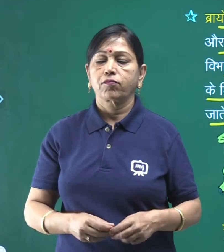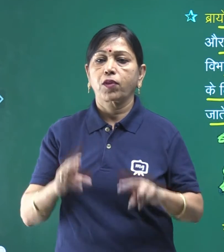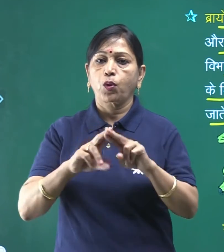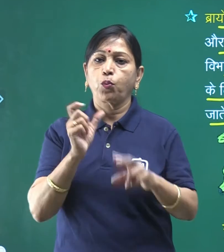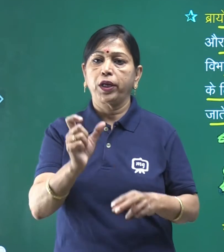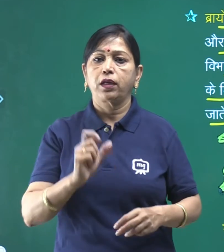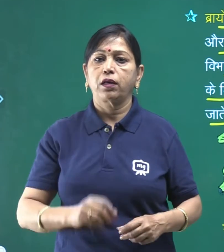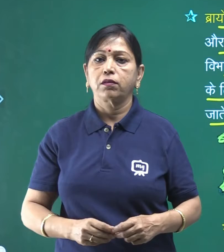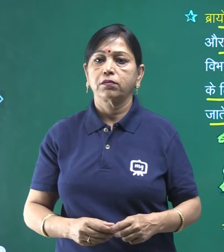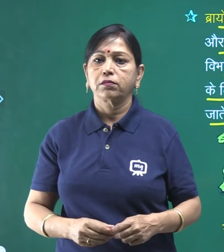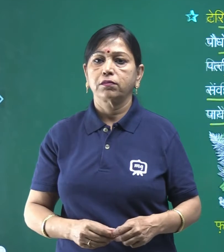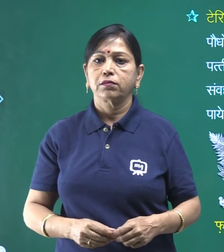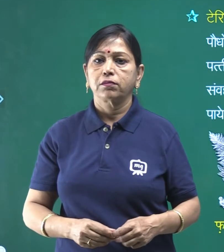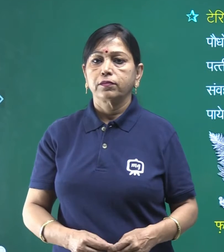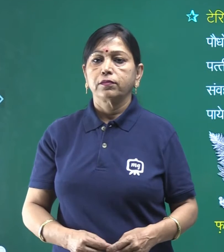फुनेरिया,